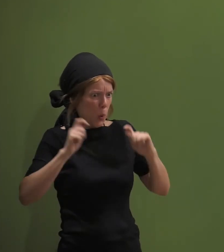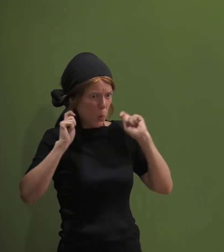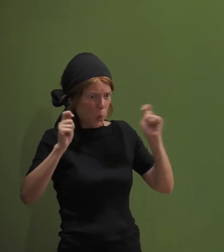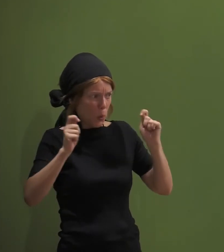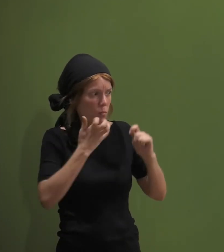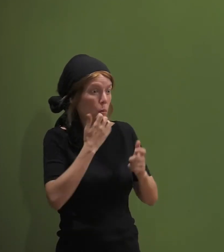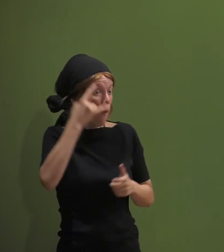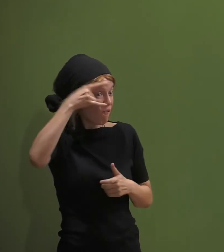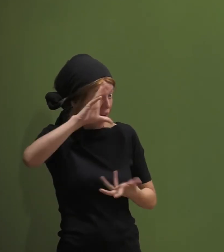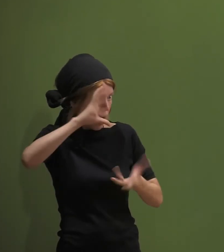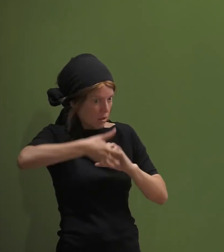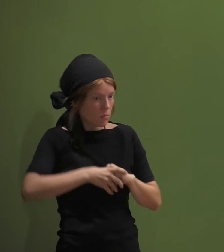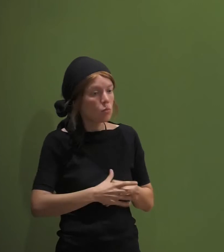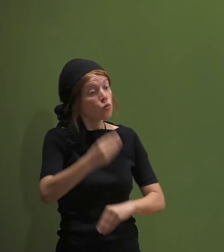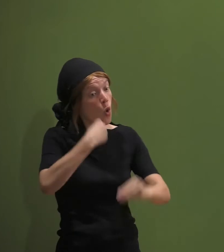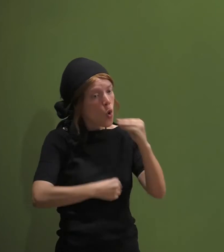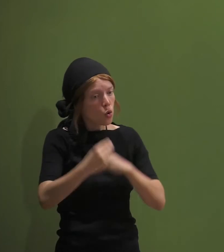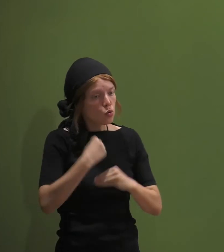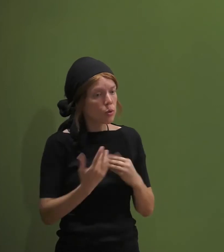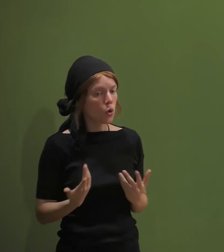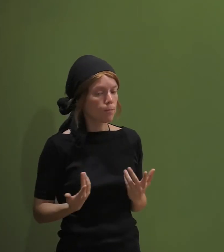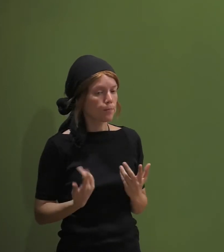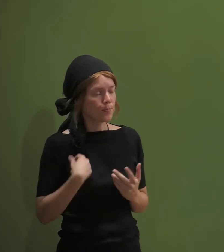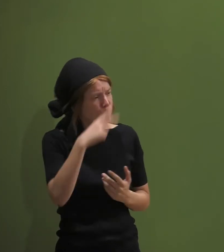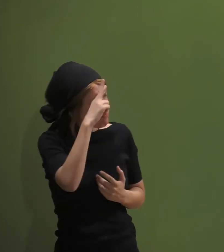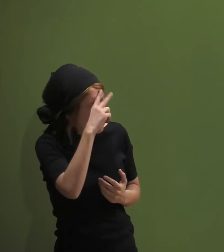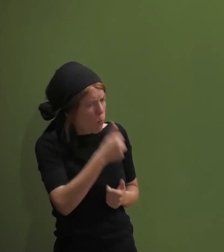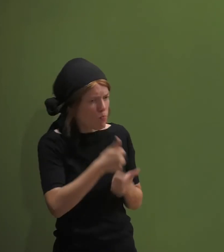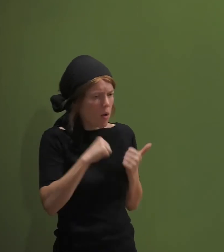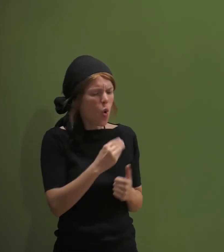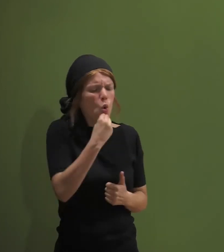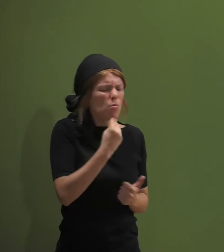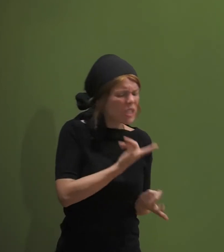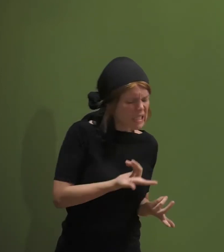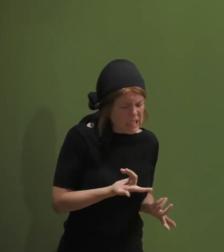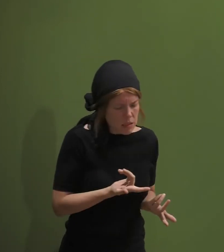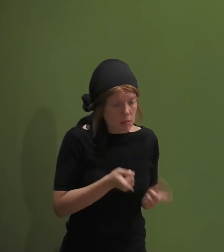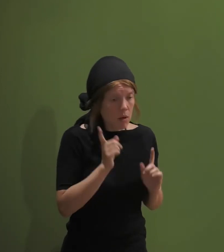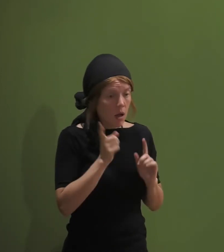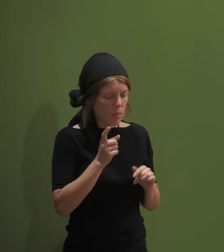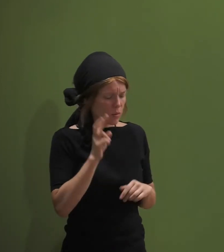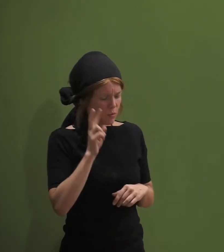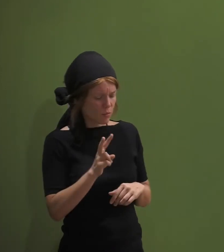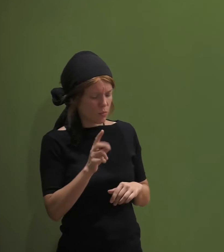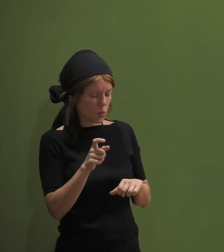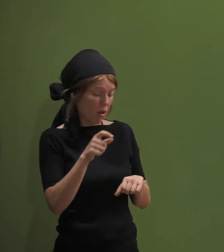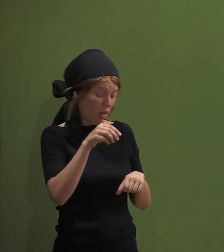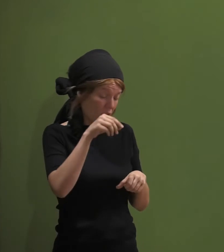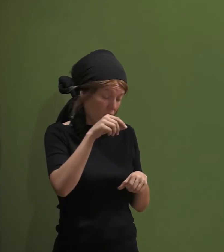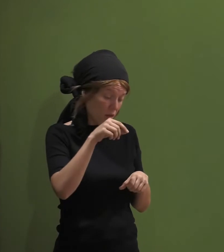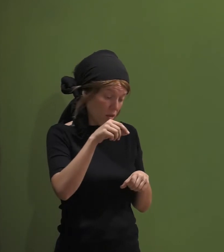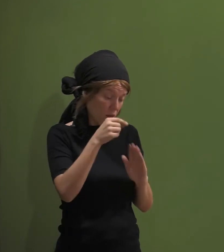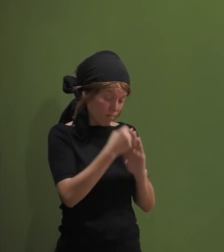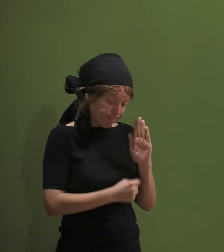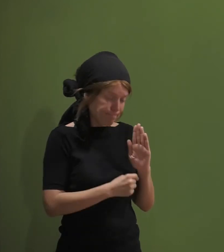ejemplo a las vacas locas, los consumidores están cada vez más preocupados por la comida que comen, pero no solo por los aspectos nutricionales o